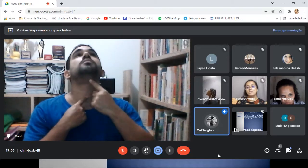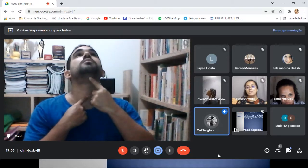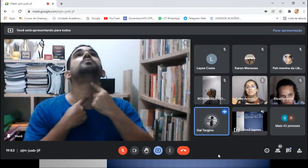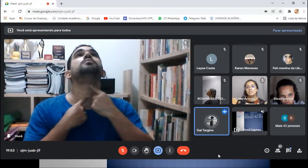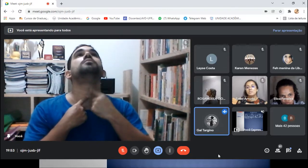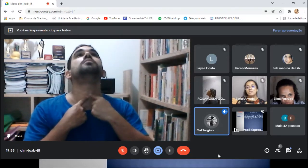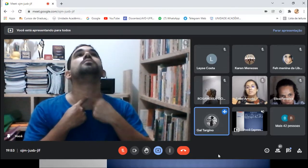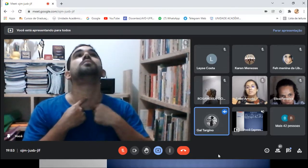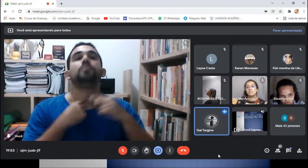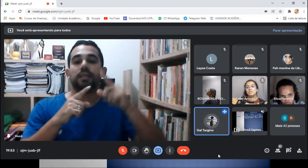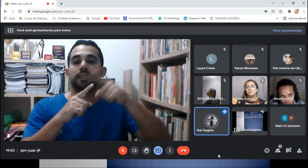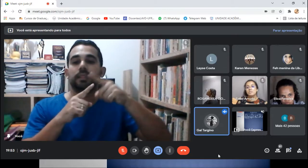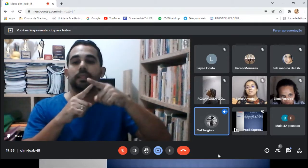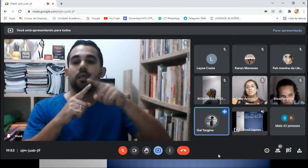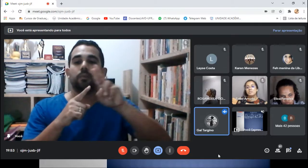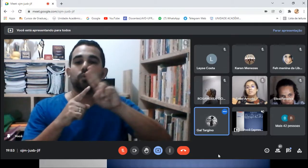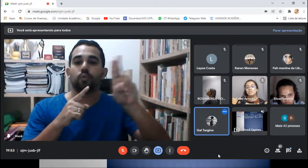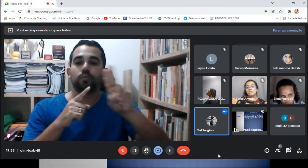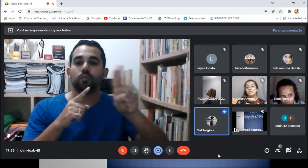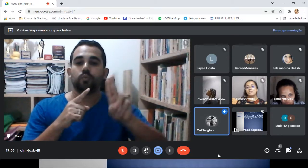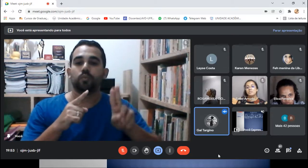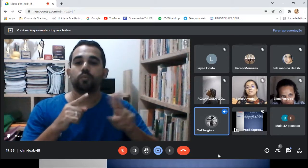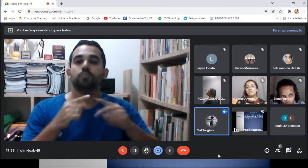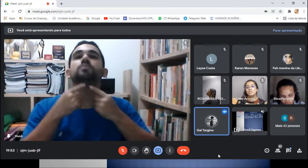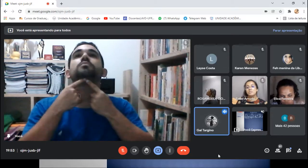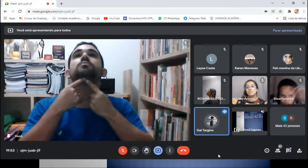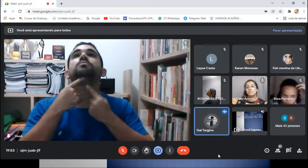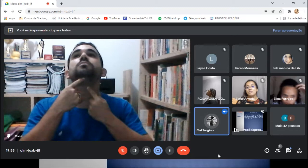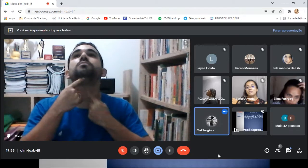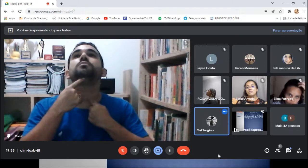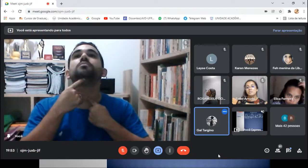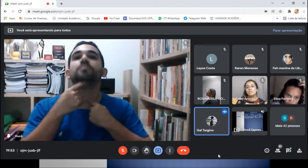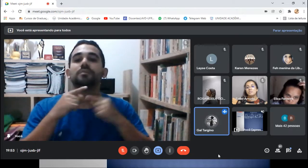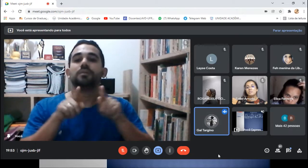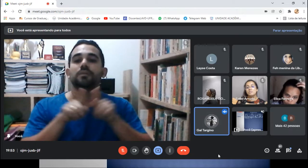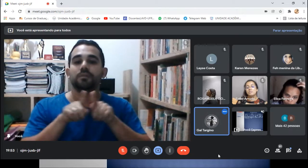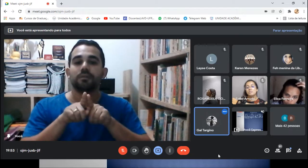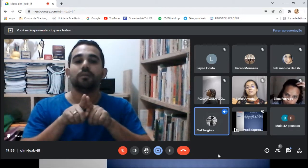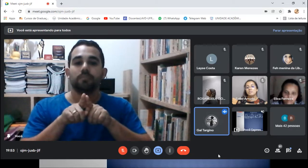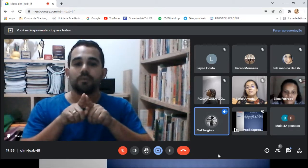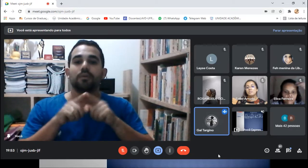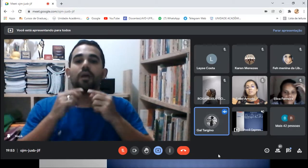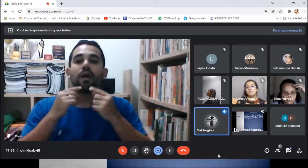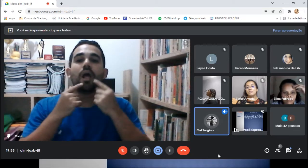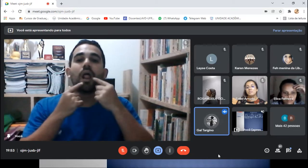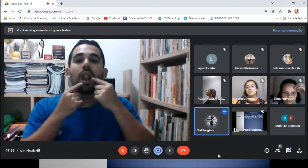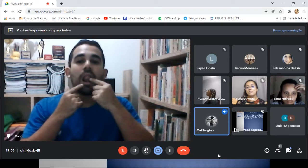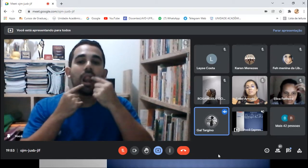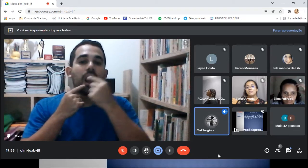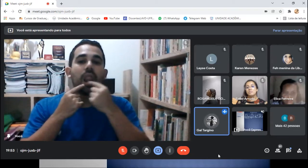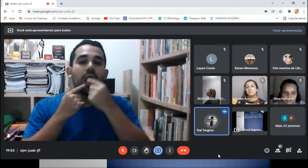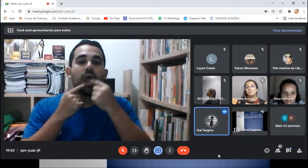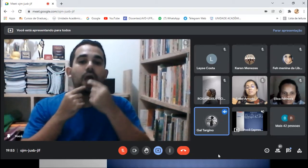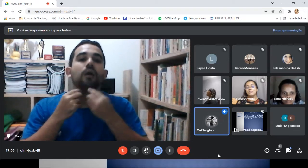entonações, as variações. Então, por isso, né? Nós temos essa estrutura vocal,